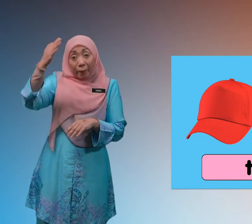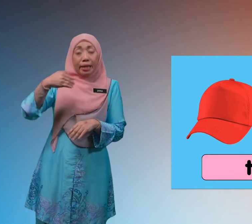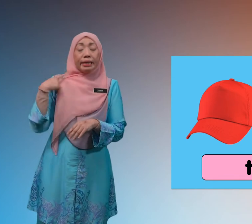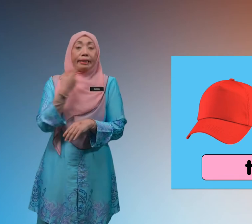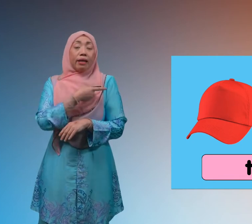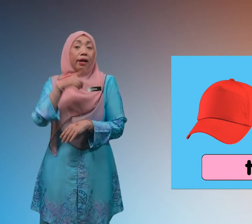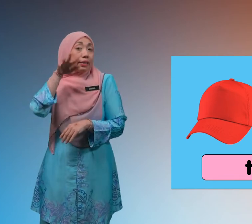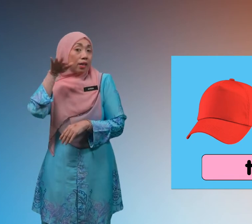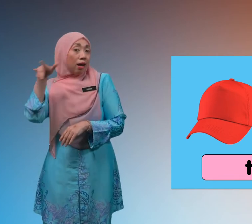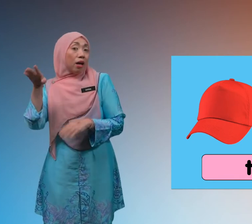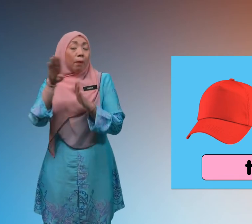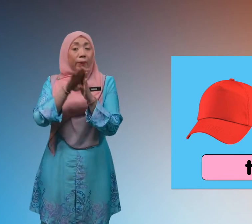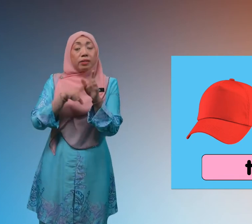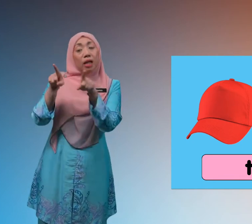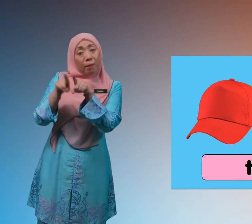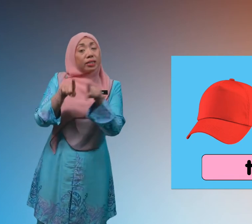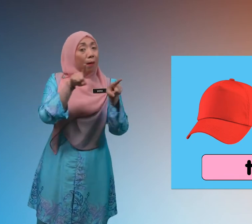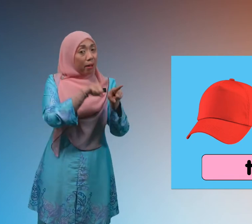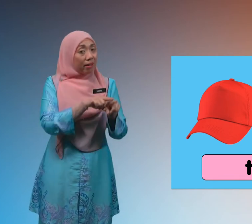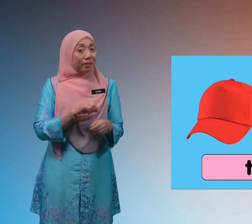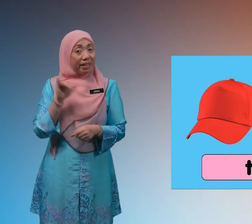Mari kita eja bersama-sama, ya?